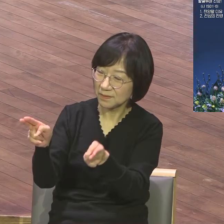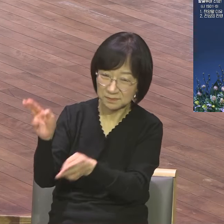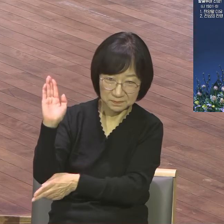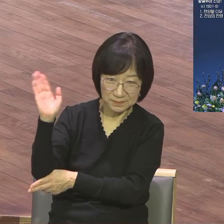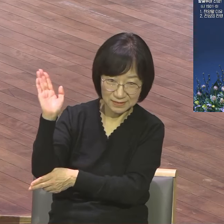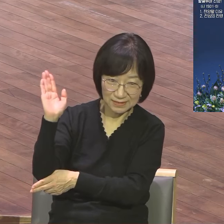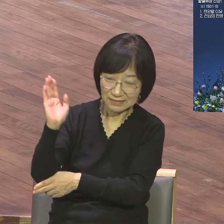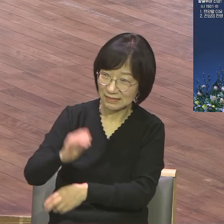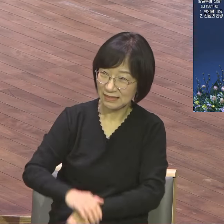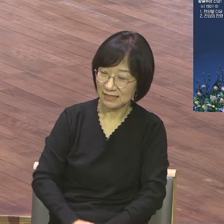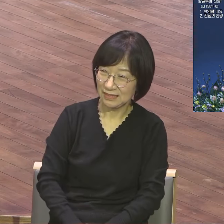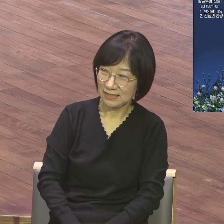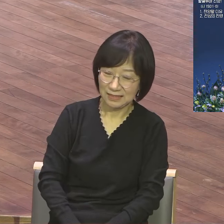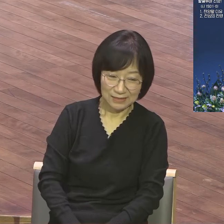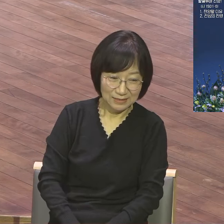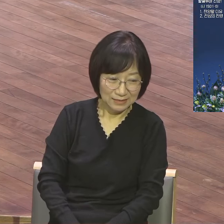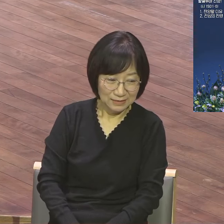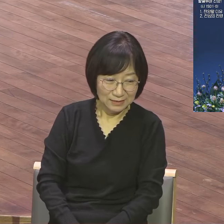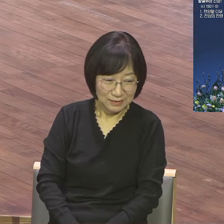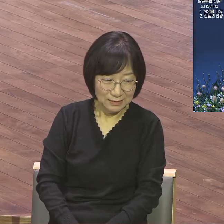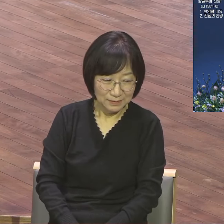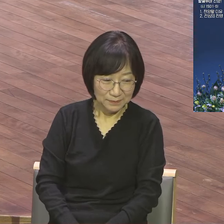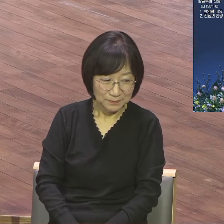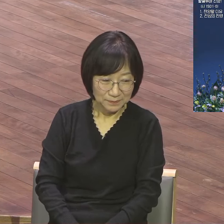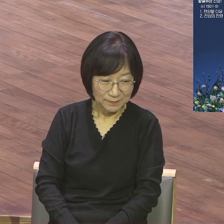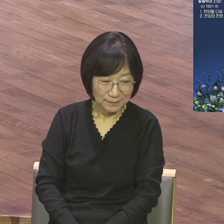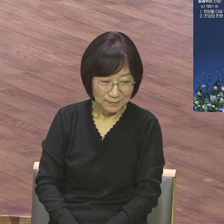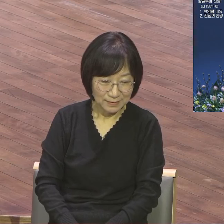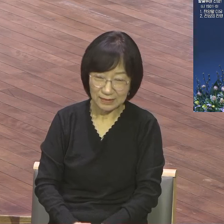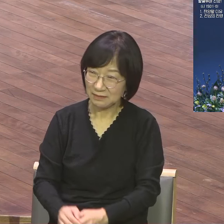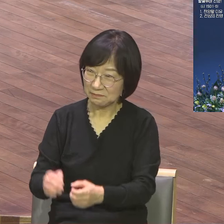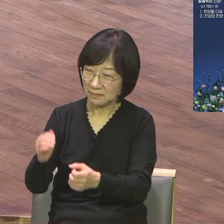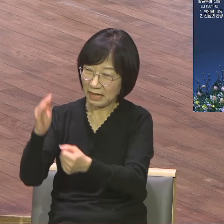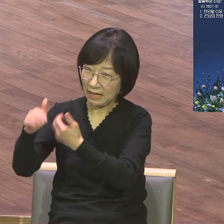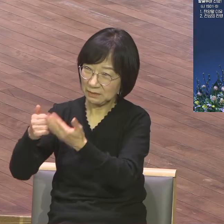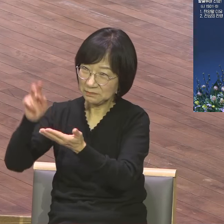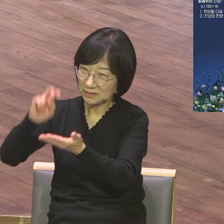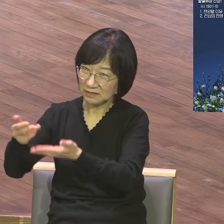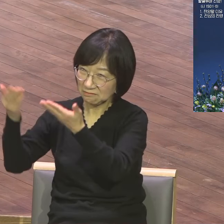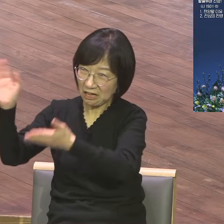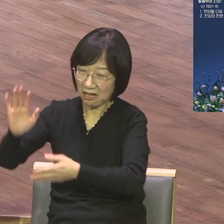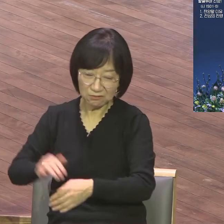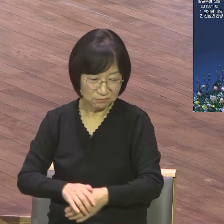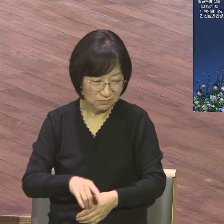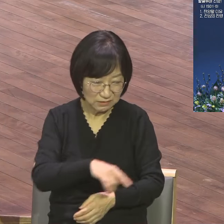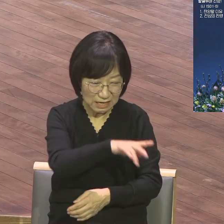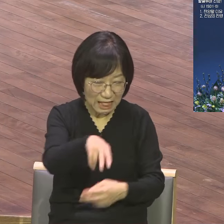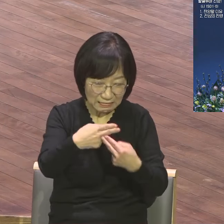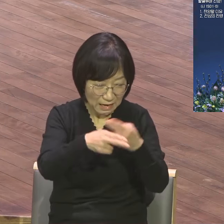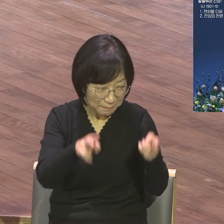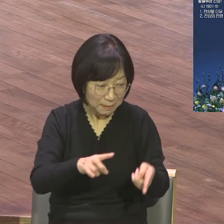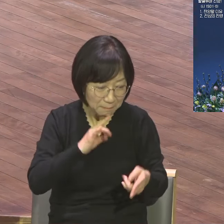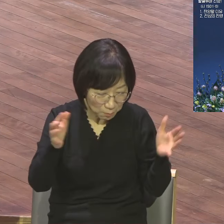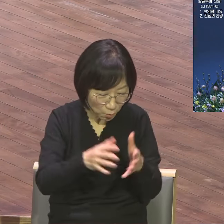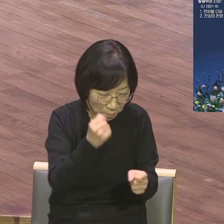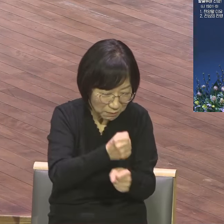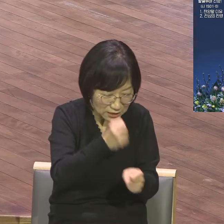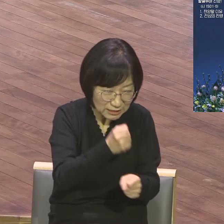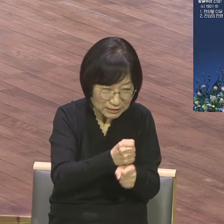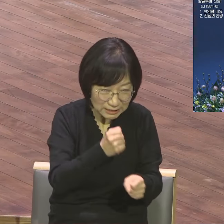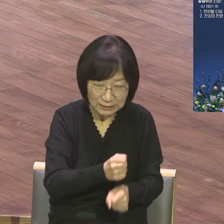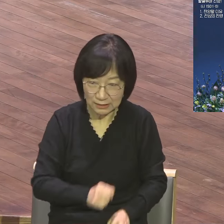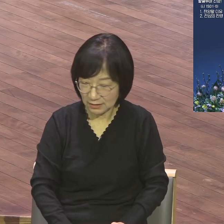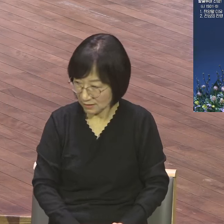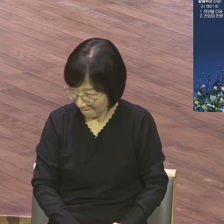무슨 뭐 하나님을 높 찬양한 것이 아니라 뭐 자기들끼리 만드는 뭐 용어로 막 이